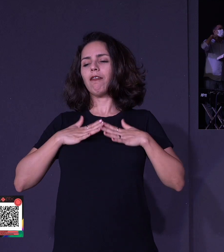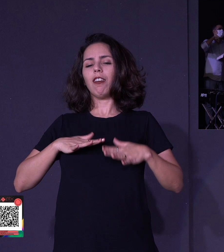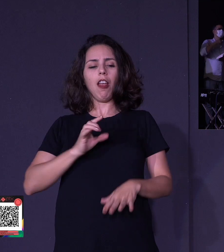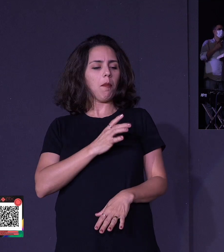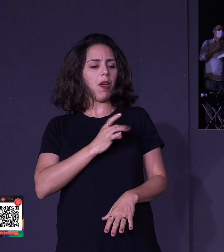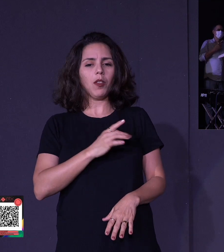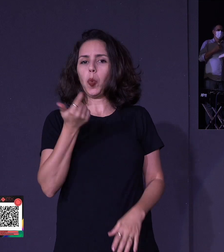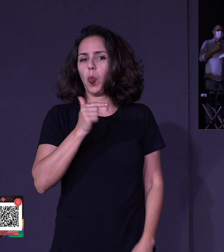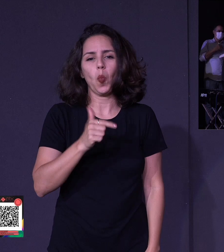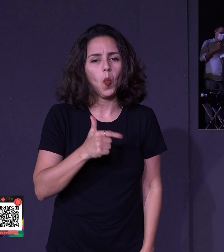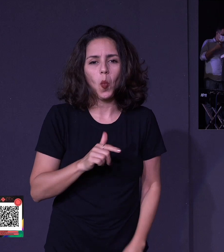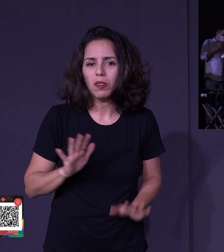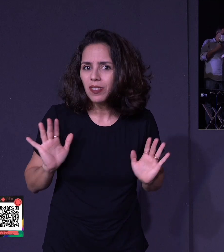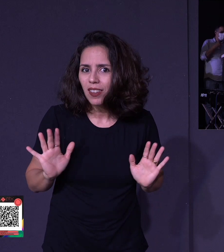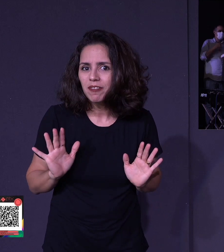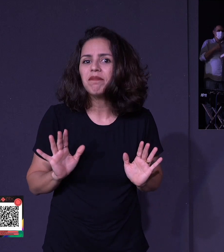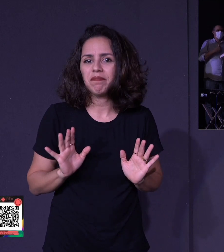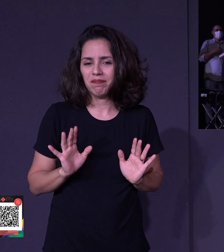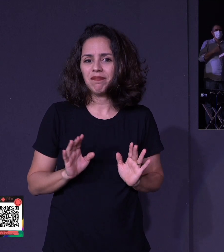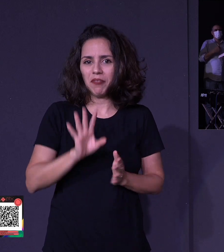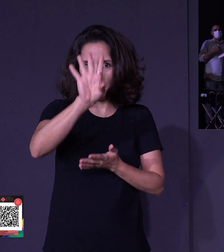comigo, segundo a minha versão, diga assim: mas quem me ouvir,